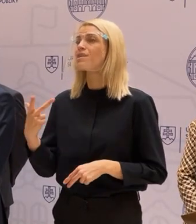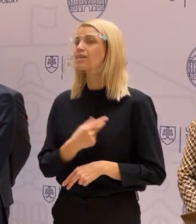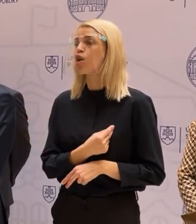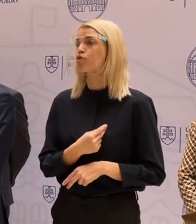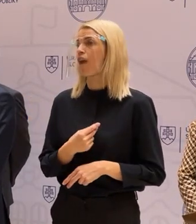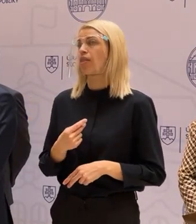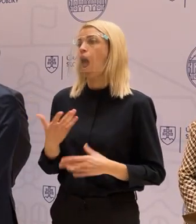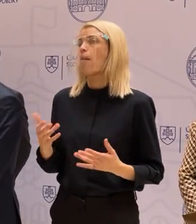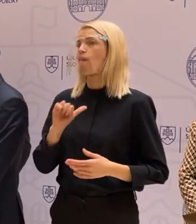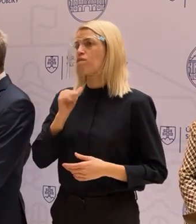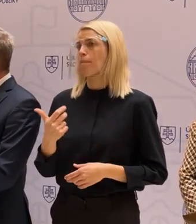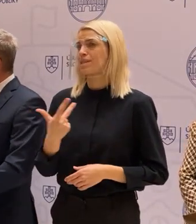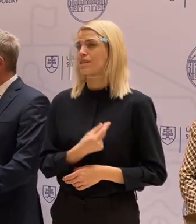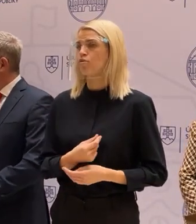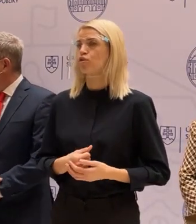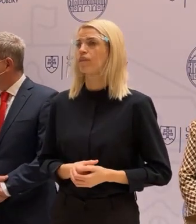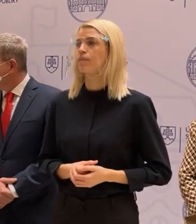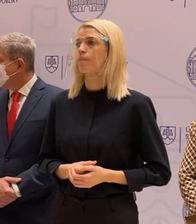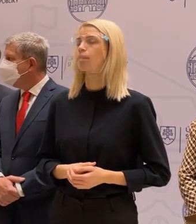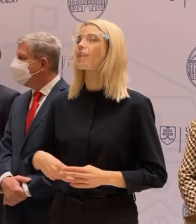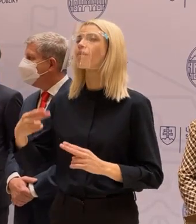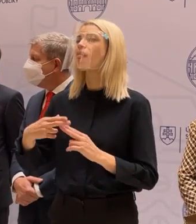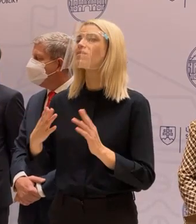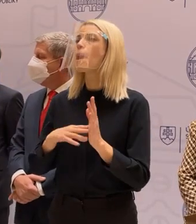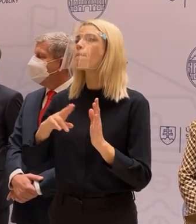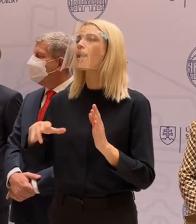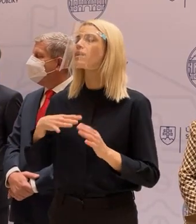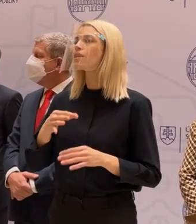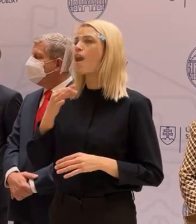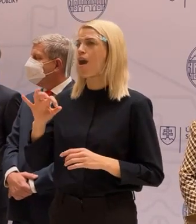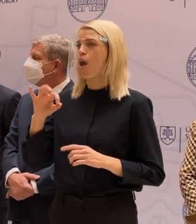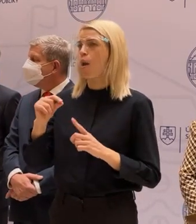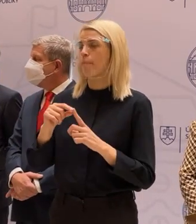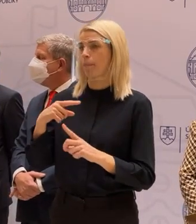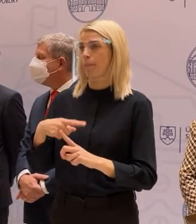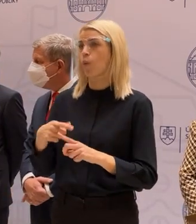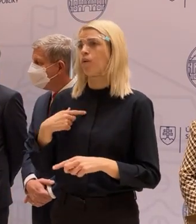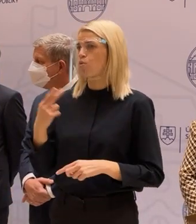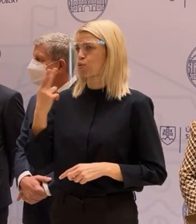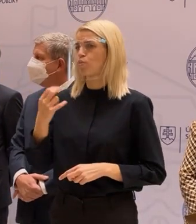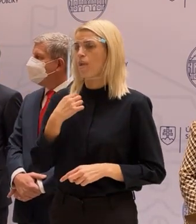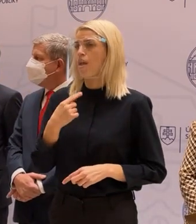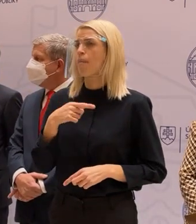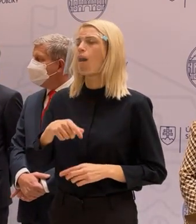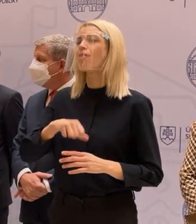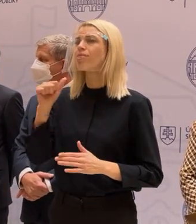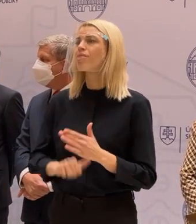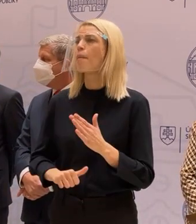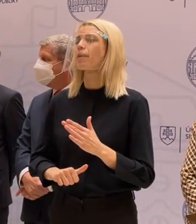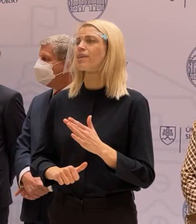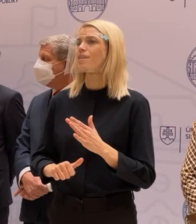alebo nie sú zaočkovaní vôbec. Tereková televízia, Markiza, pán minister, ja nadviažem teda na ten OP+. Rozumiem, čo hovoríte, že to je v podstate najprísnejší režim